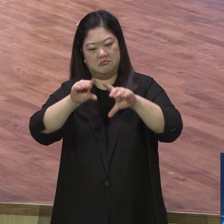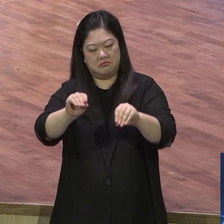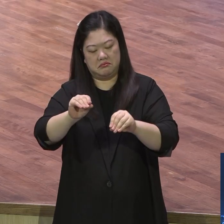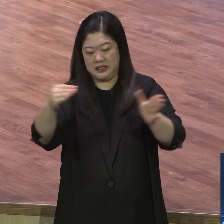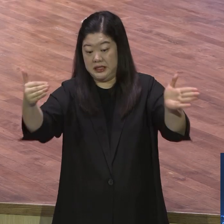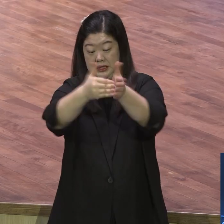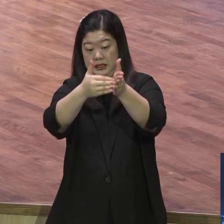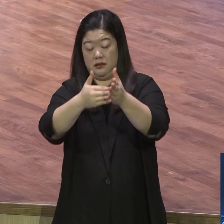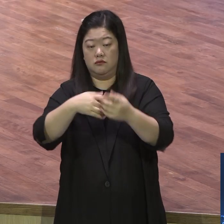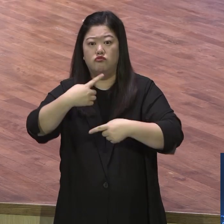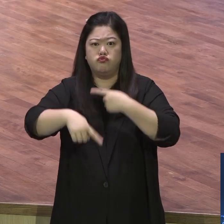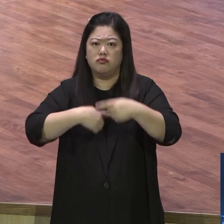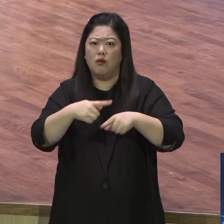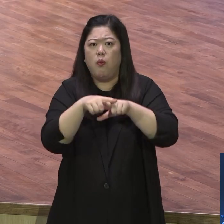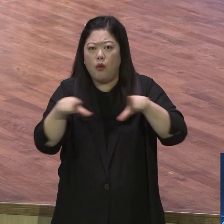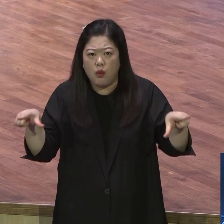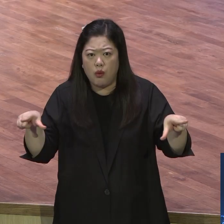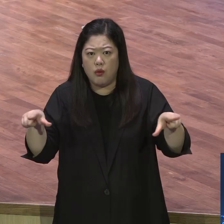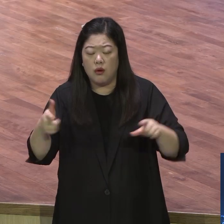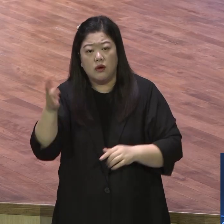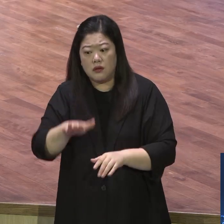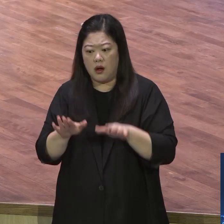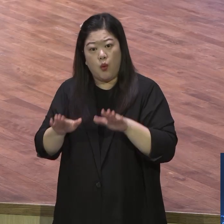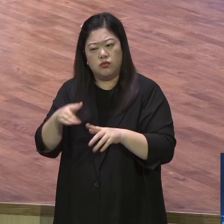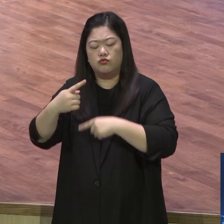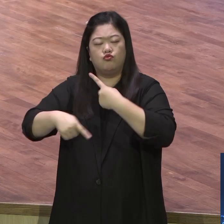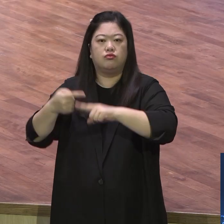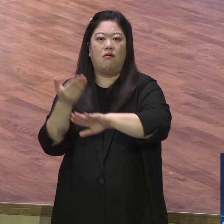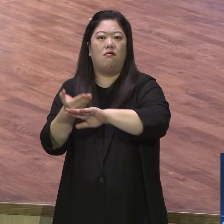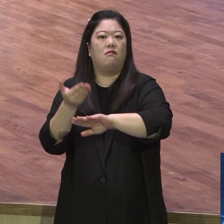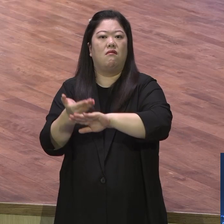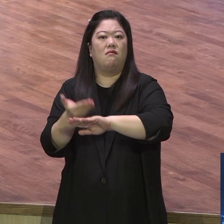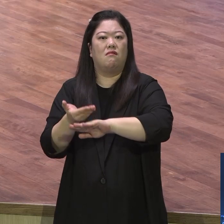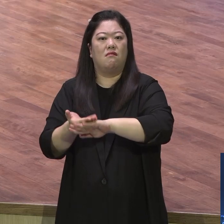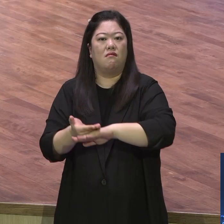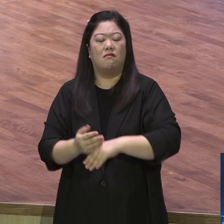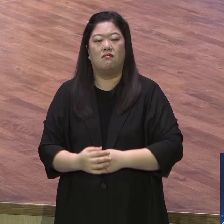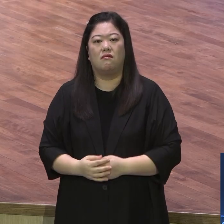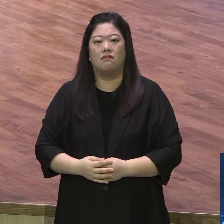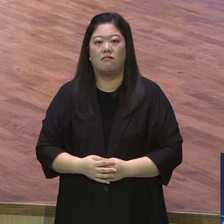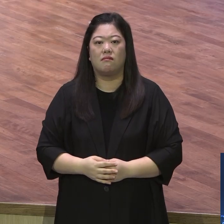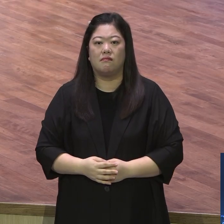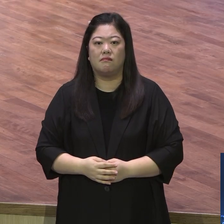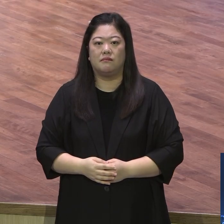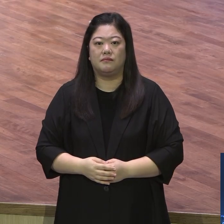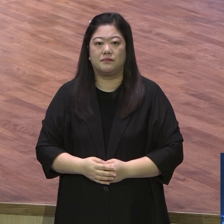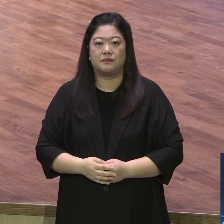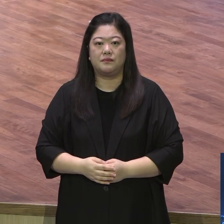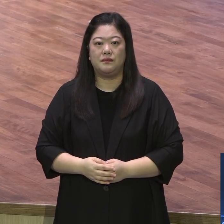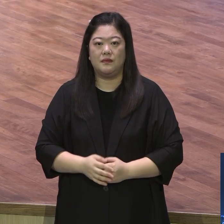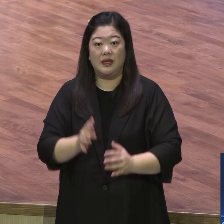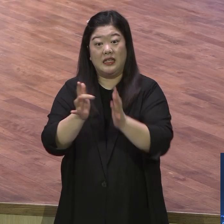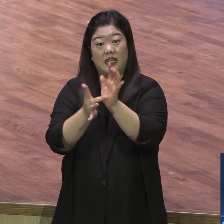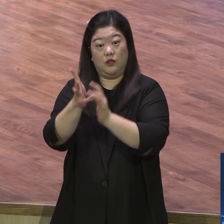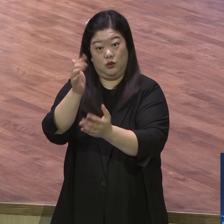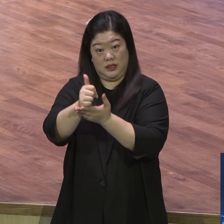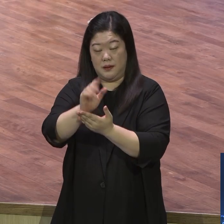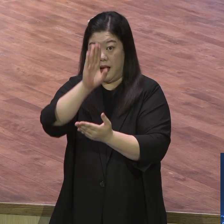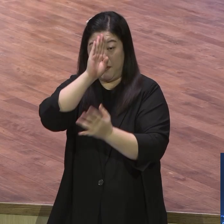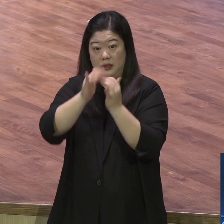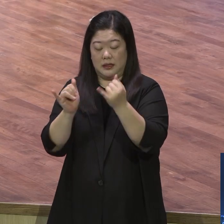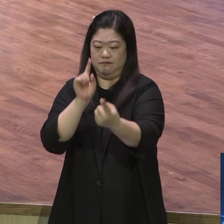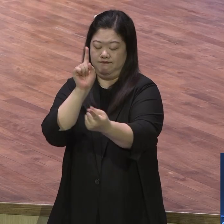말씀하시는데 이번 경우에는 아주 독특한 표현을 했습니다 예수님께서 중풍병자를 바라보시면서